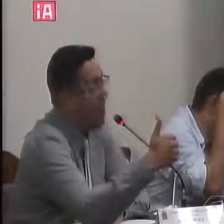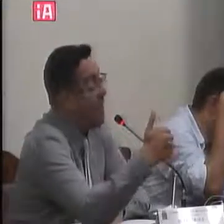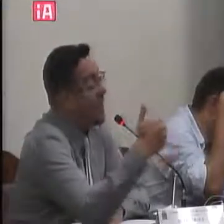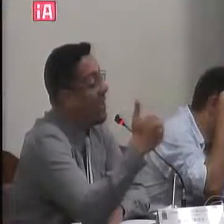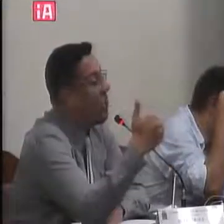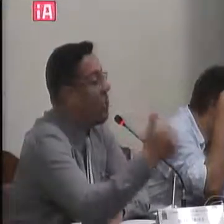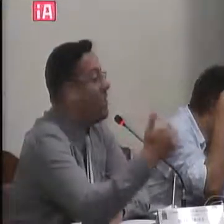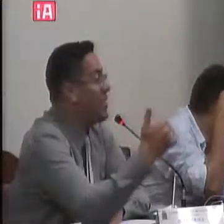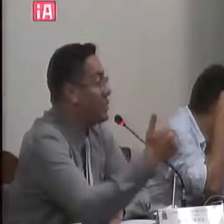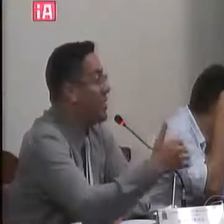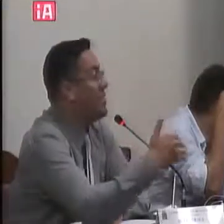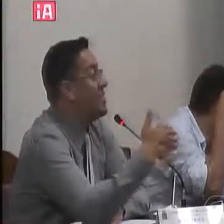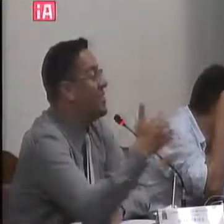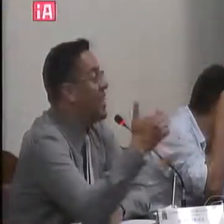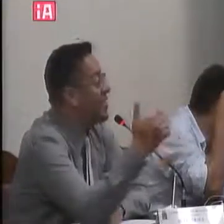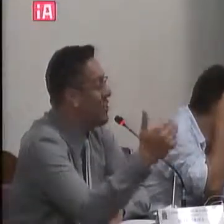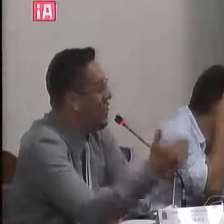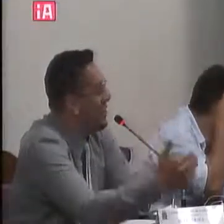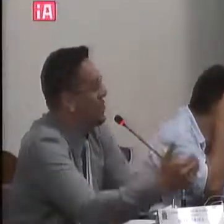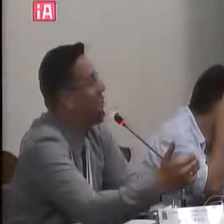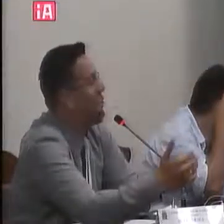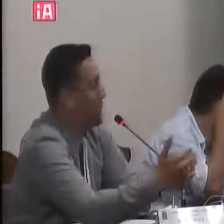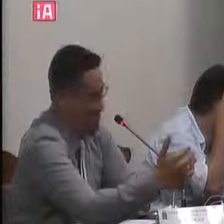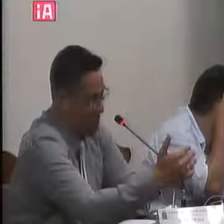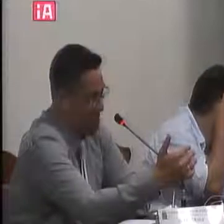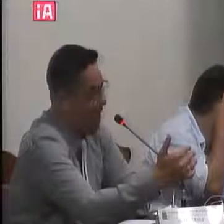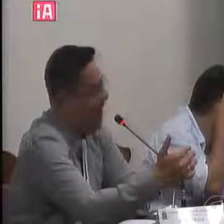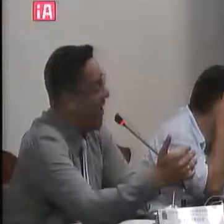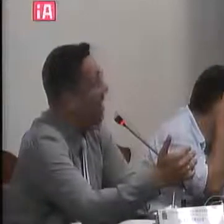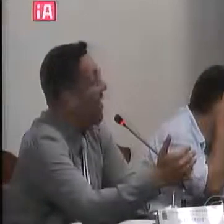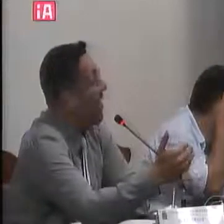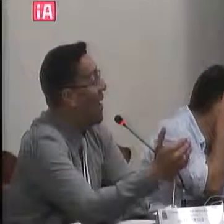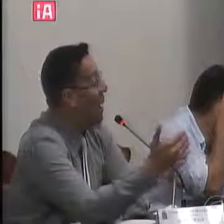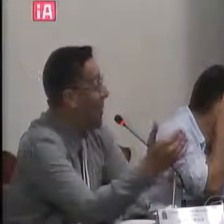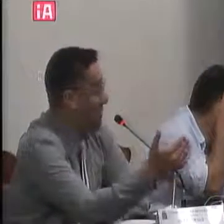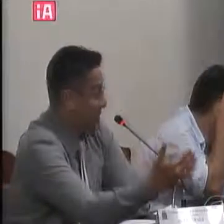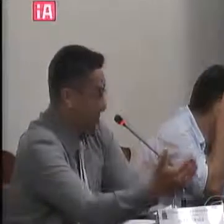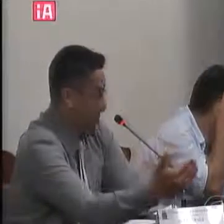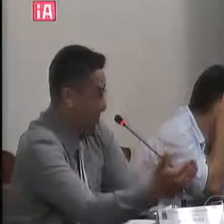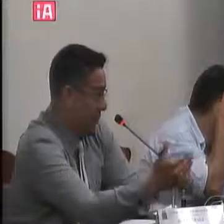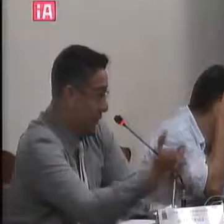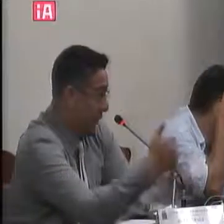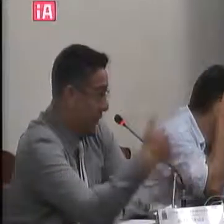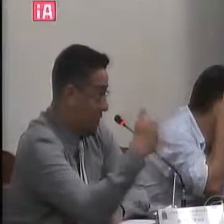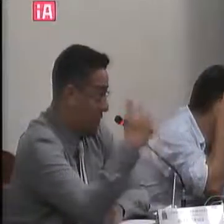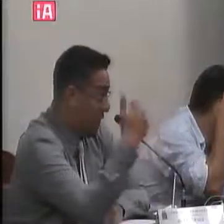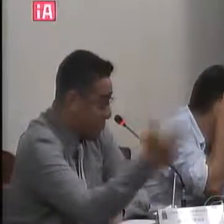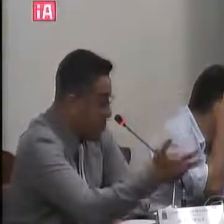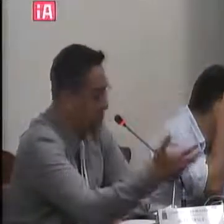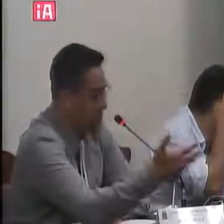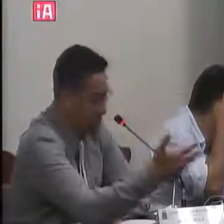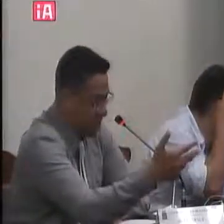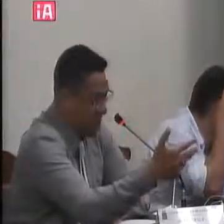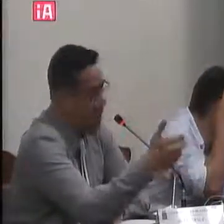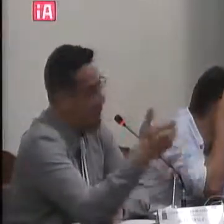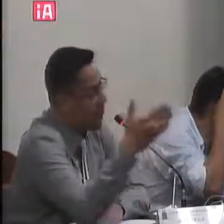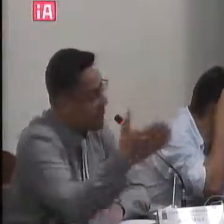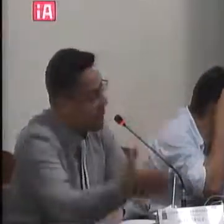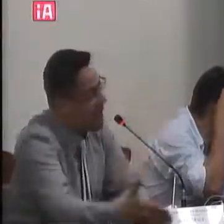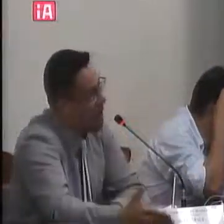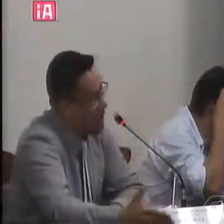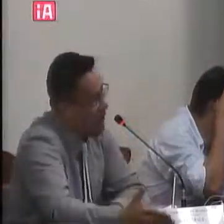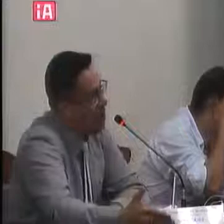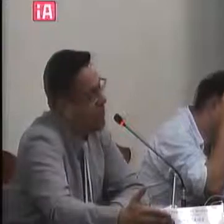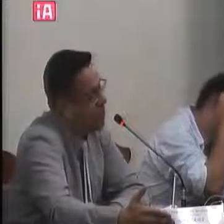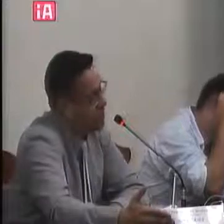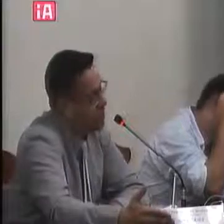LDO, que nenhuma das minhas 17 emendas que eu fiz no PPA apareceu. Então eu quero fazer mais um pedido para quando